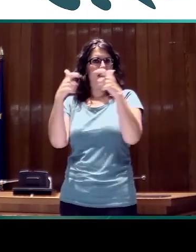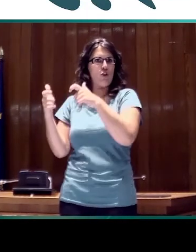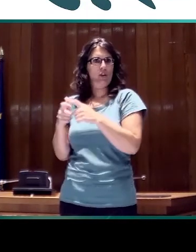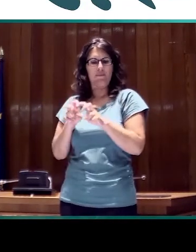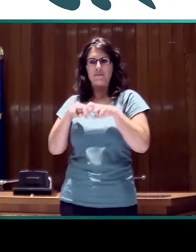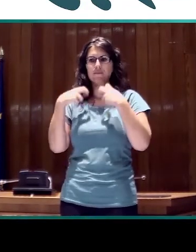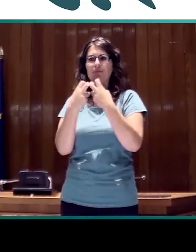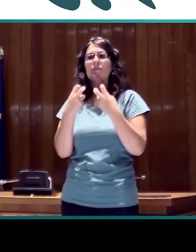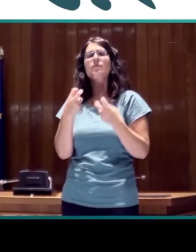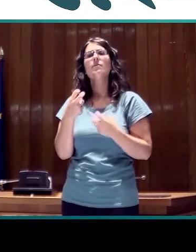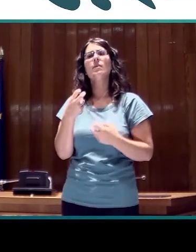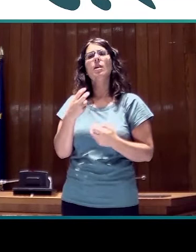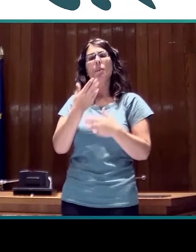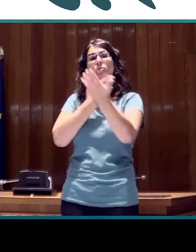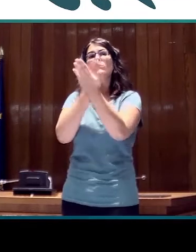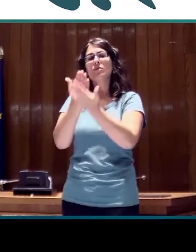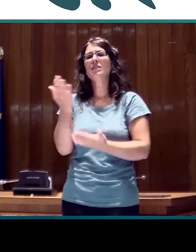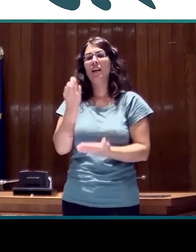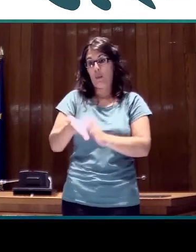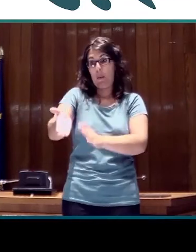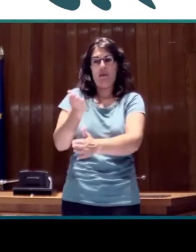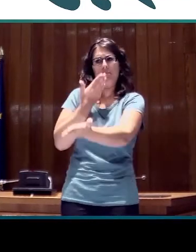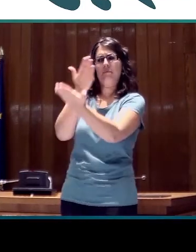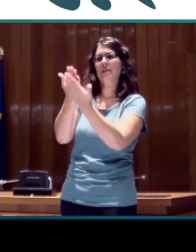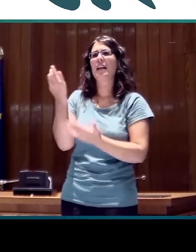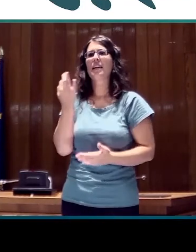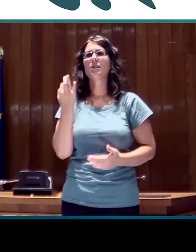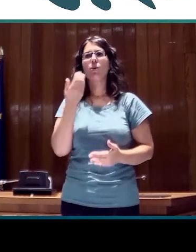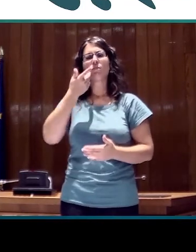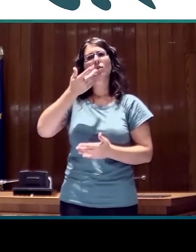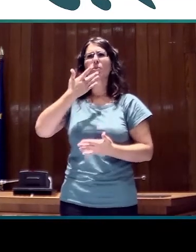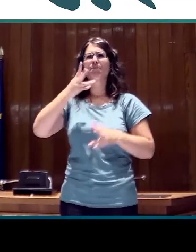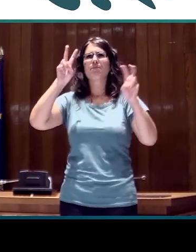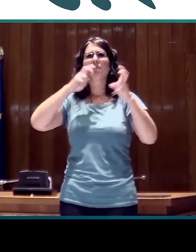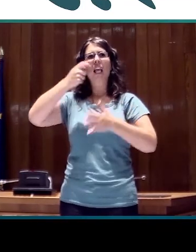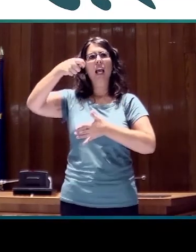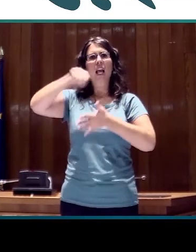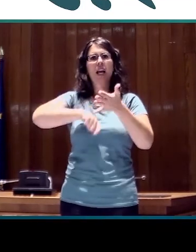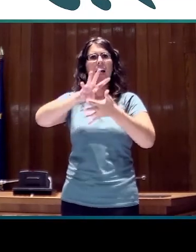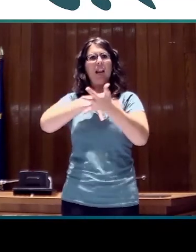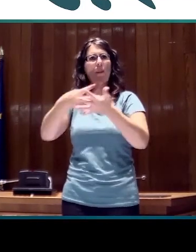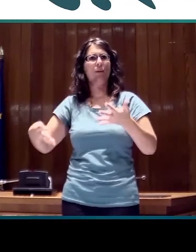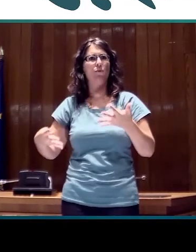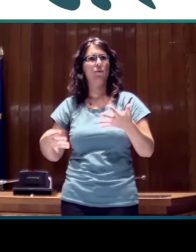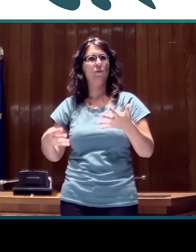así decirlo un calendario de trabajo para que esa ley al final se lleve a su máxima expresión En definitiva